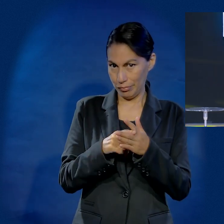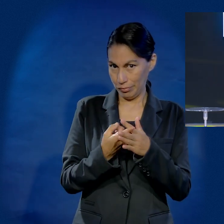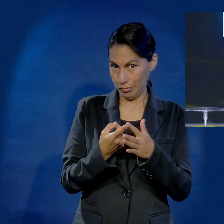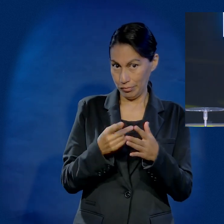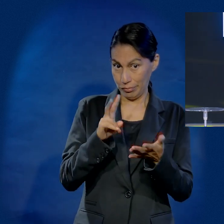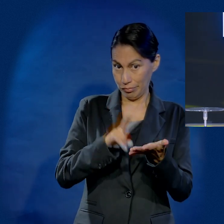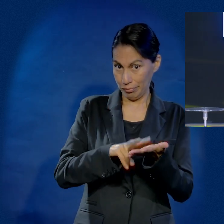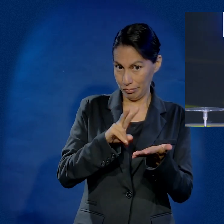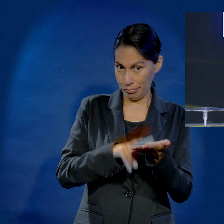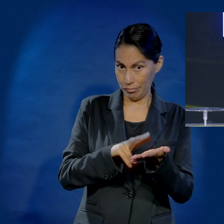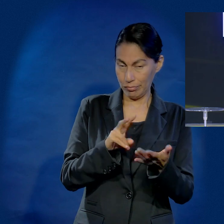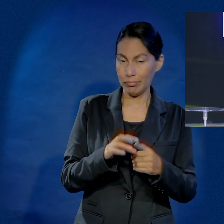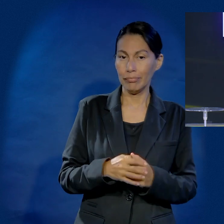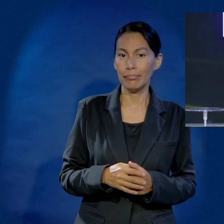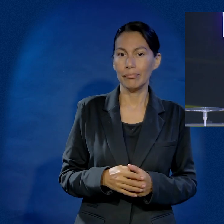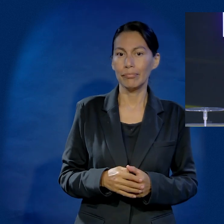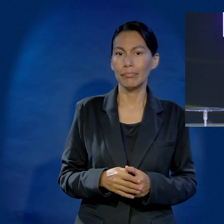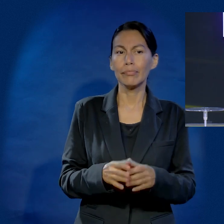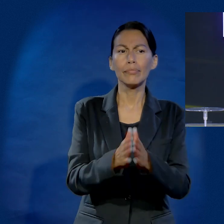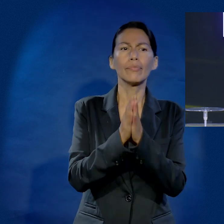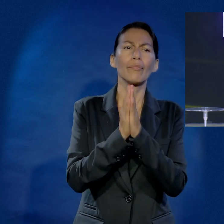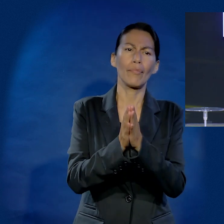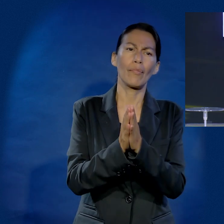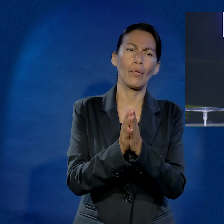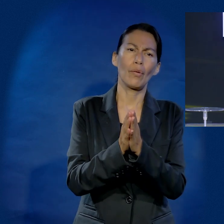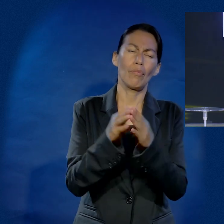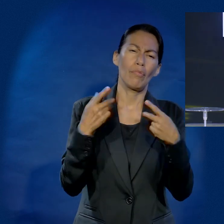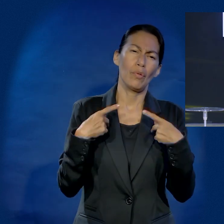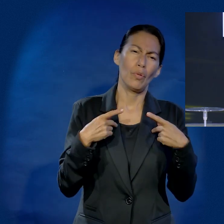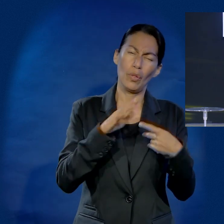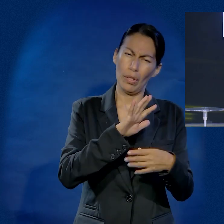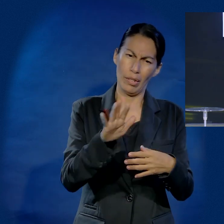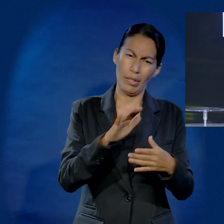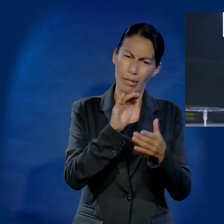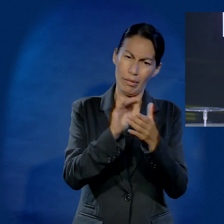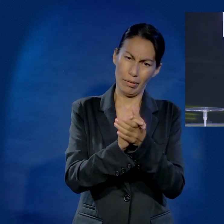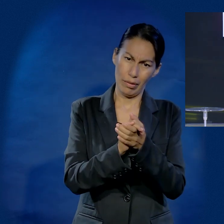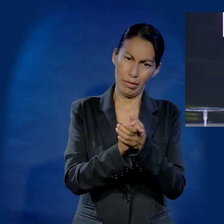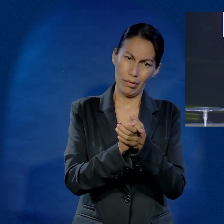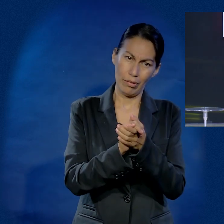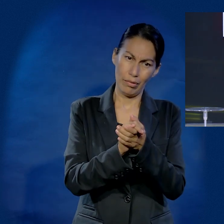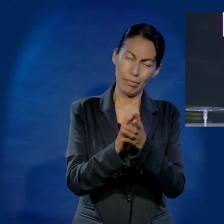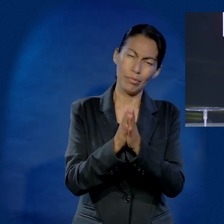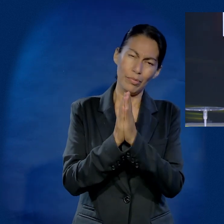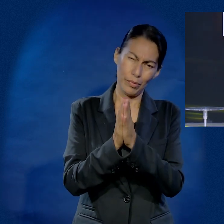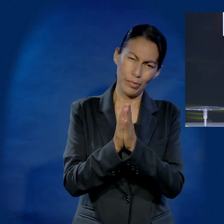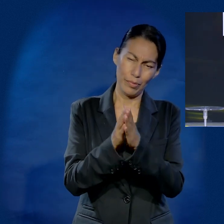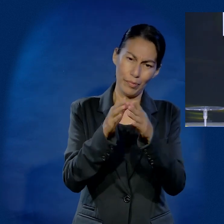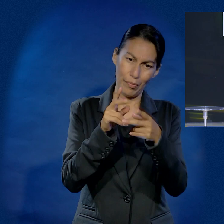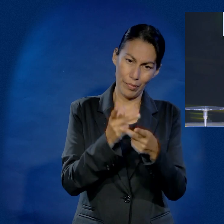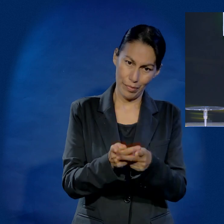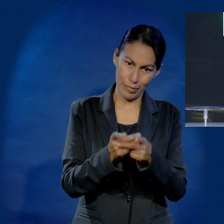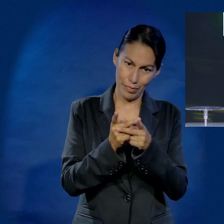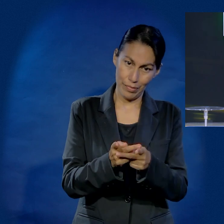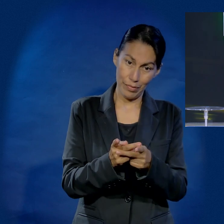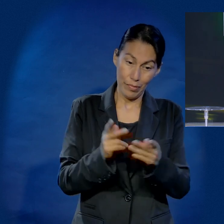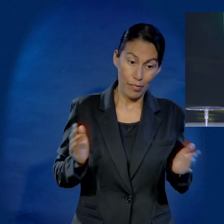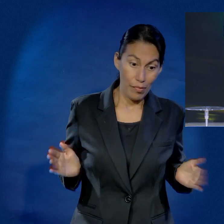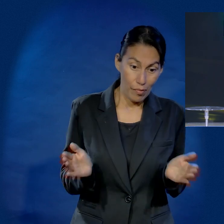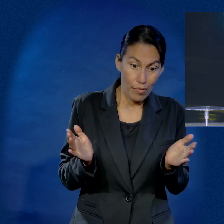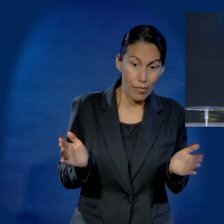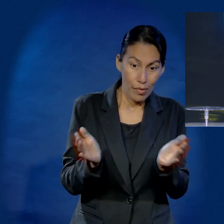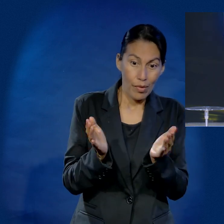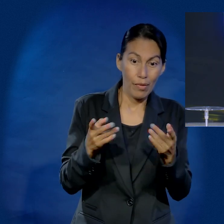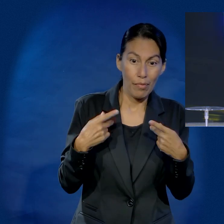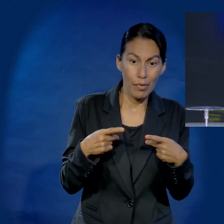principios prácticos. Todos los que ya están casados, ténganme paciencia esta mañana. Vamos a fortalecer todos en apoyo a